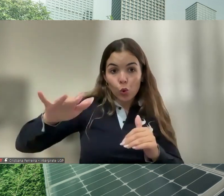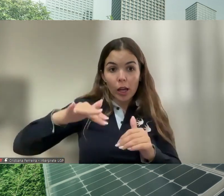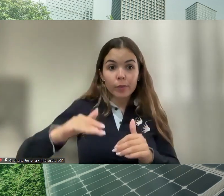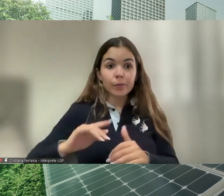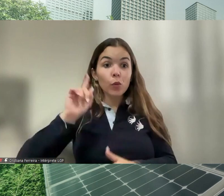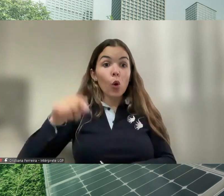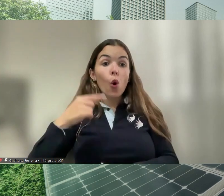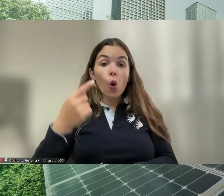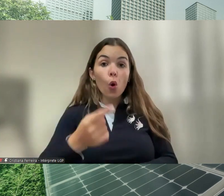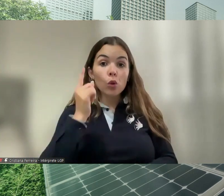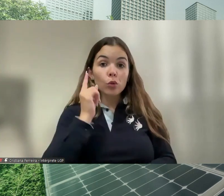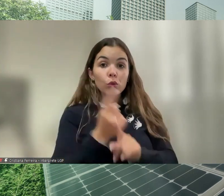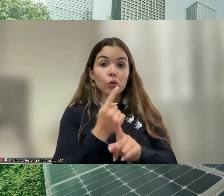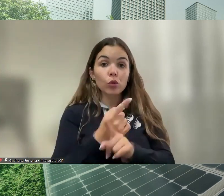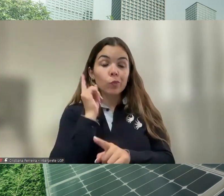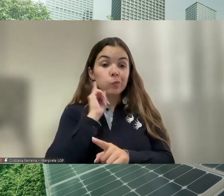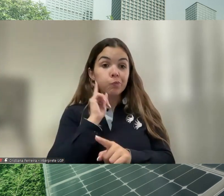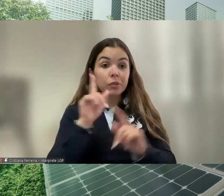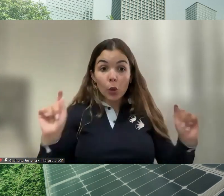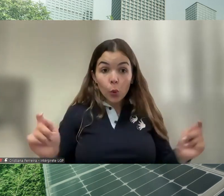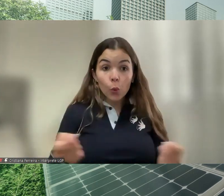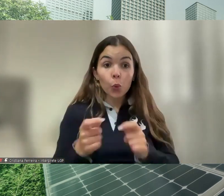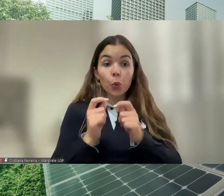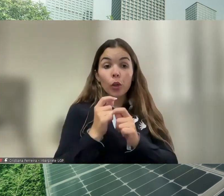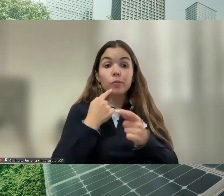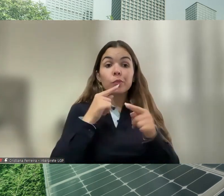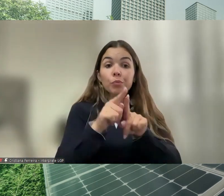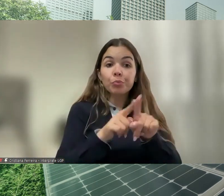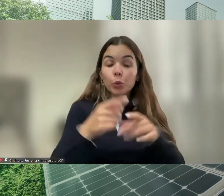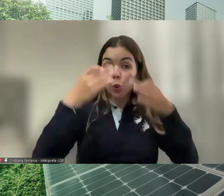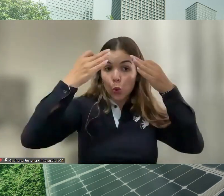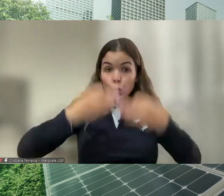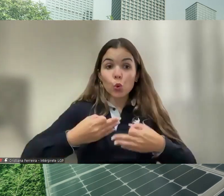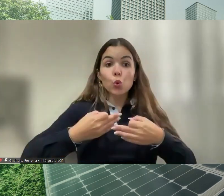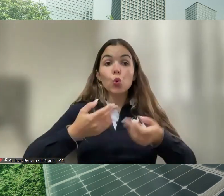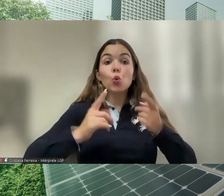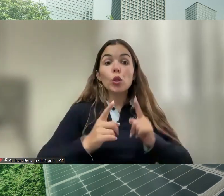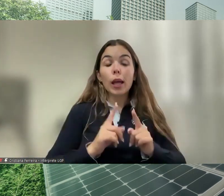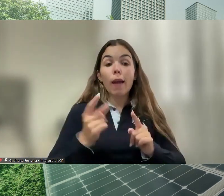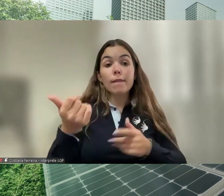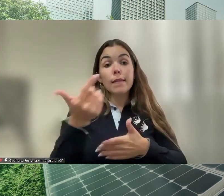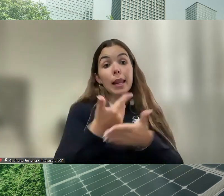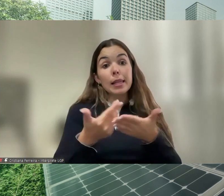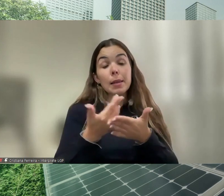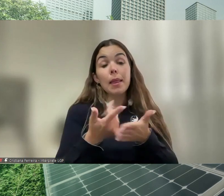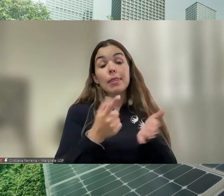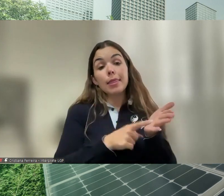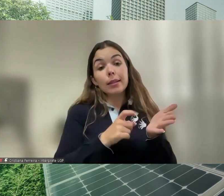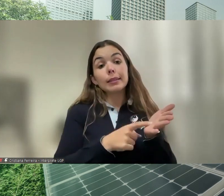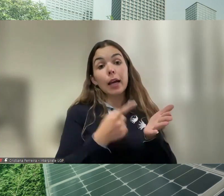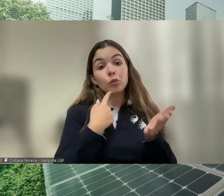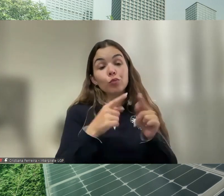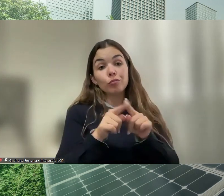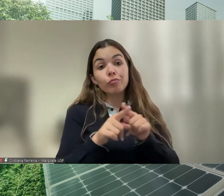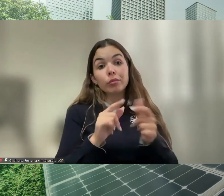Outro aspecto fundamental para promover políticas de adaptação justas é a questão do financiamento necessário para as políticas de